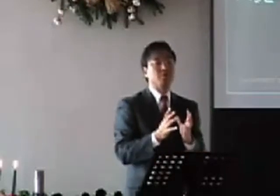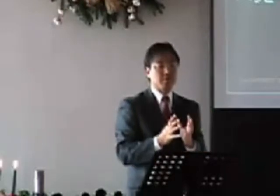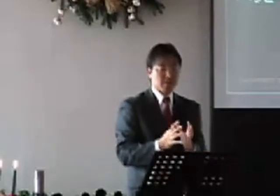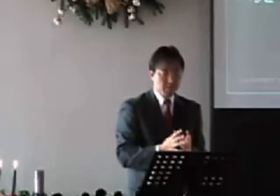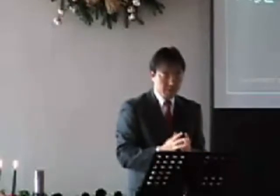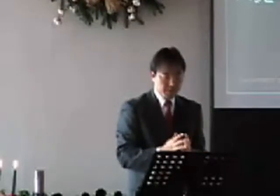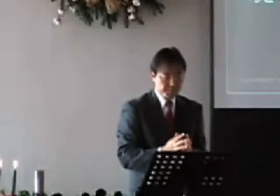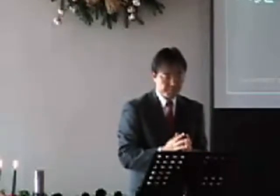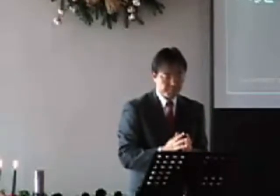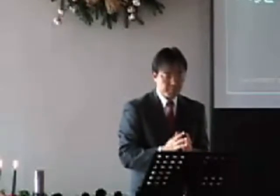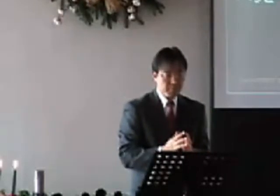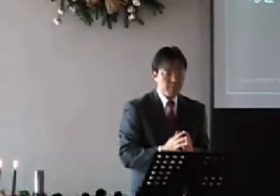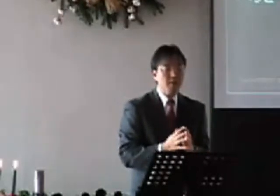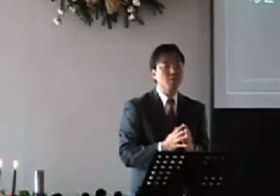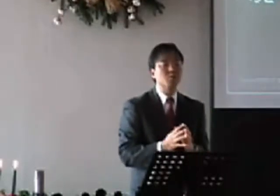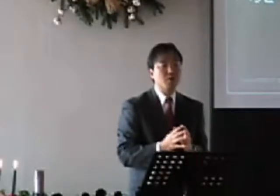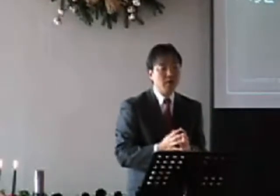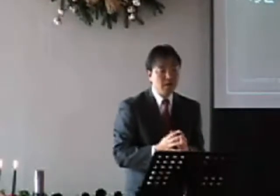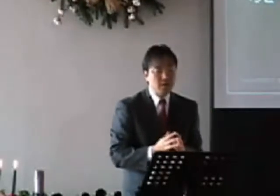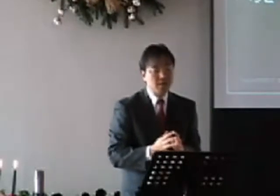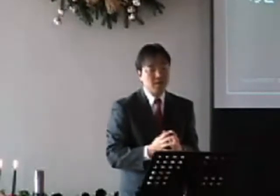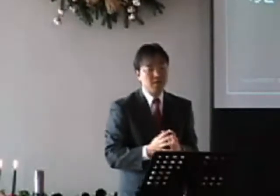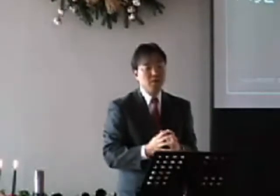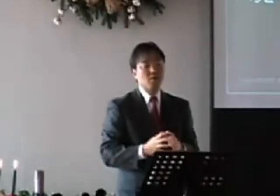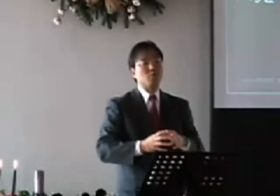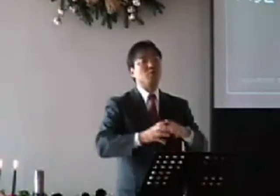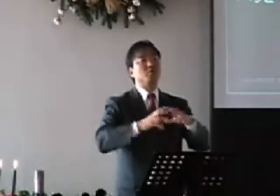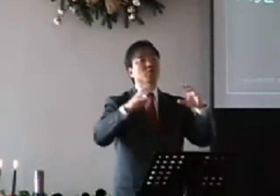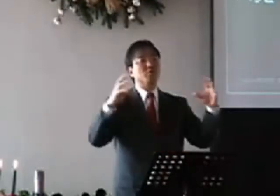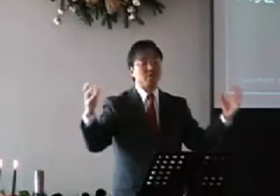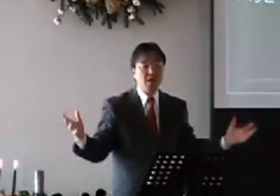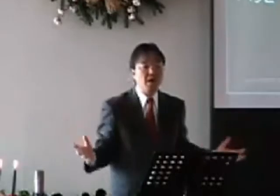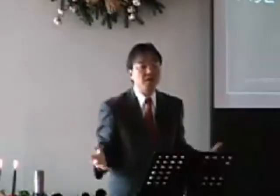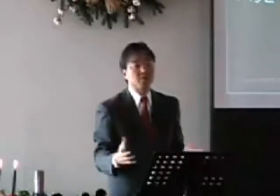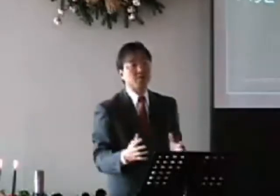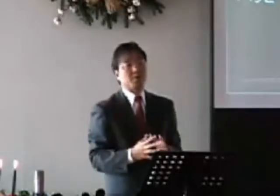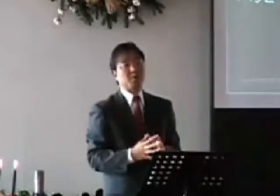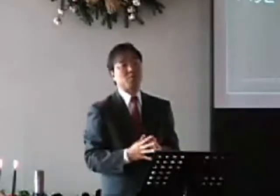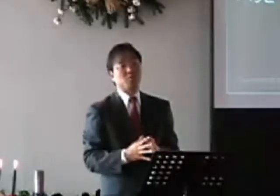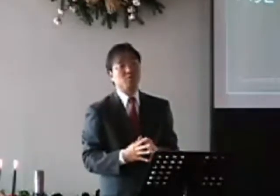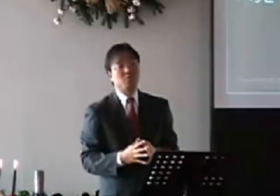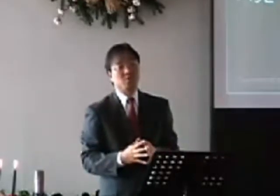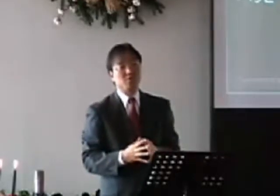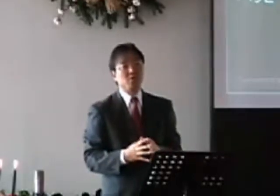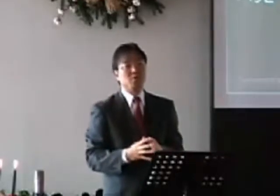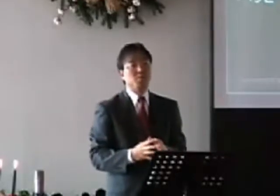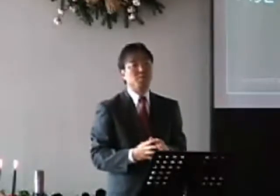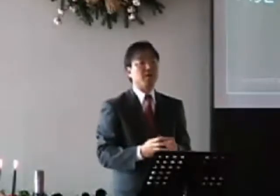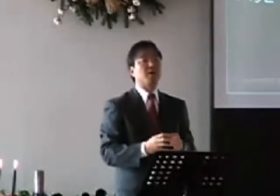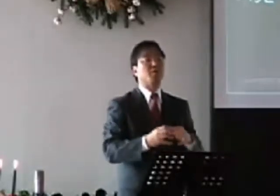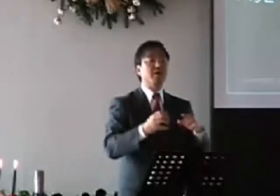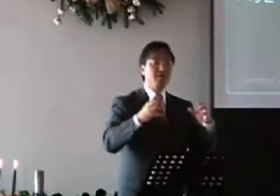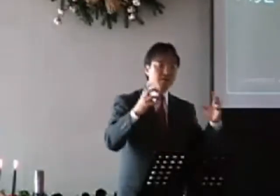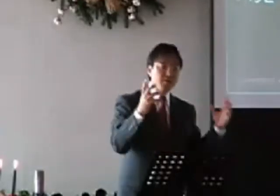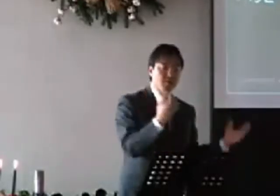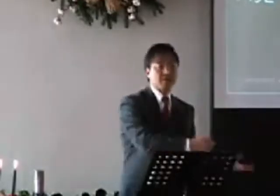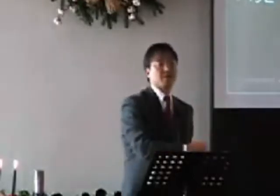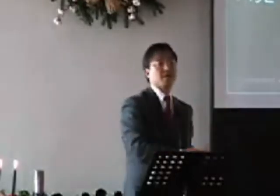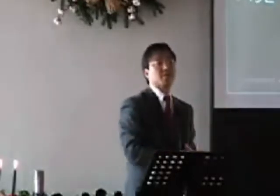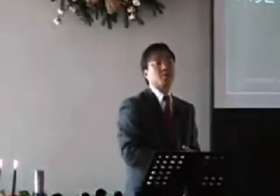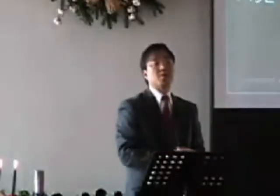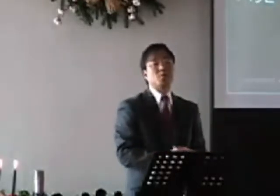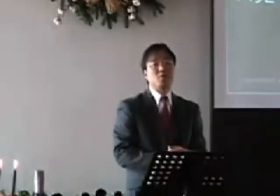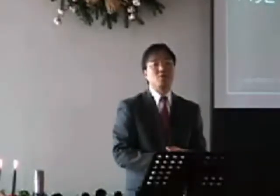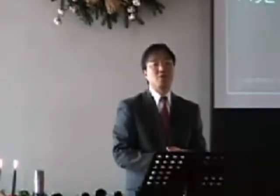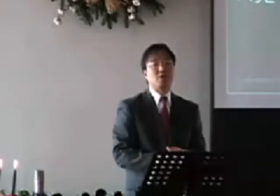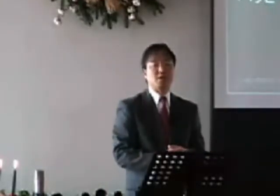、その全てを捨てて人となってたった一人でこの地上に来てくださいました。で